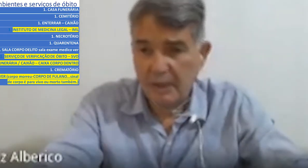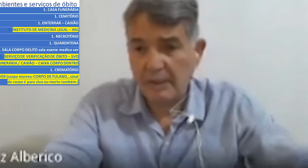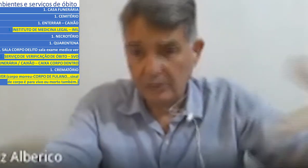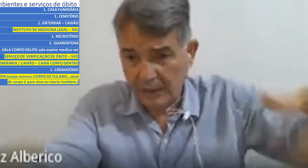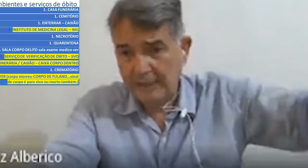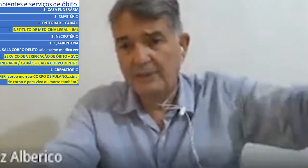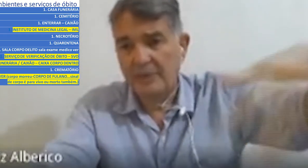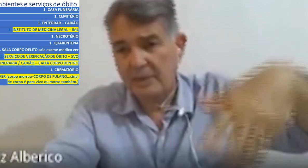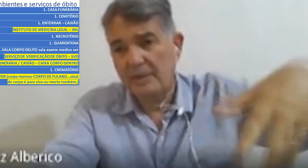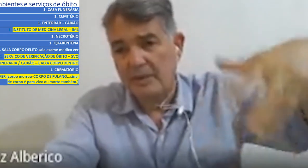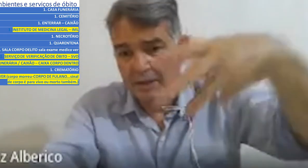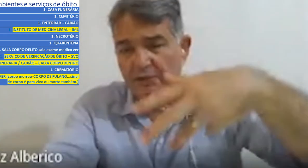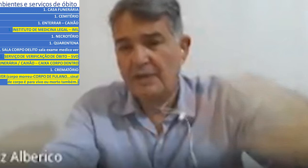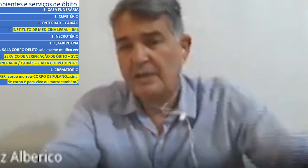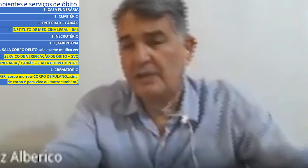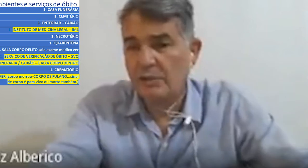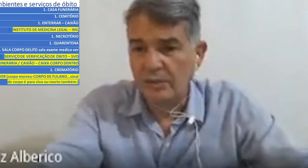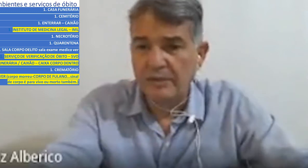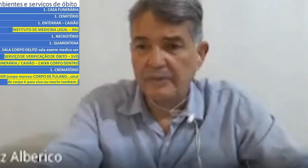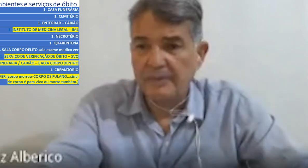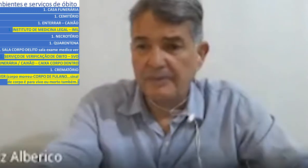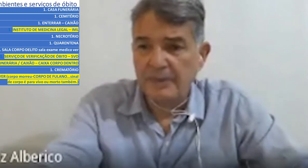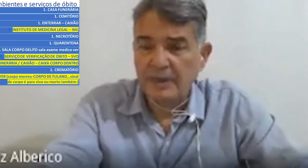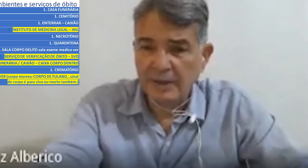do lar também, que fez aquilo nele.